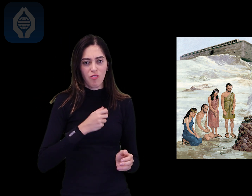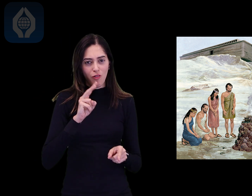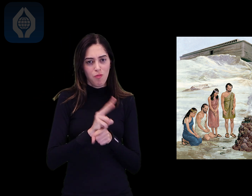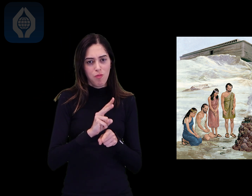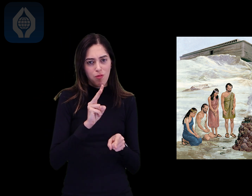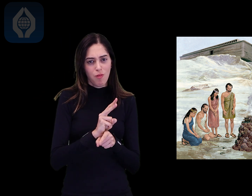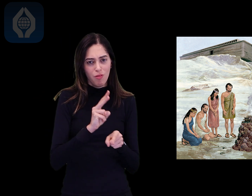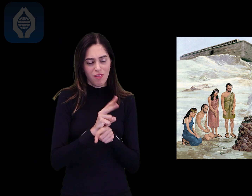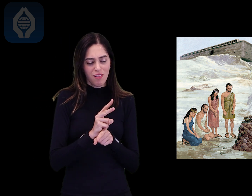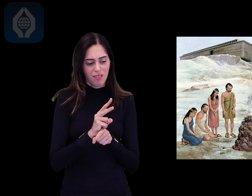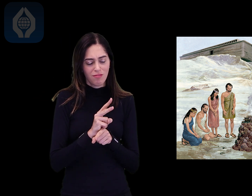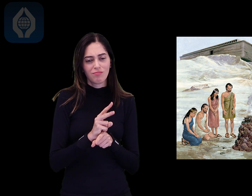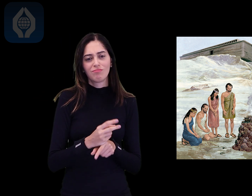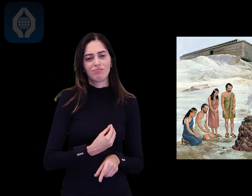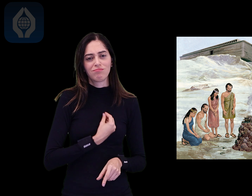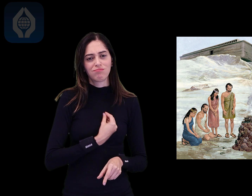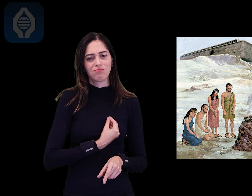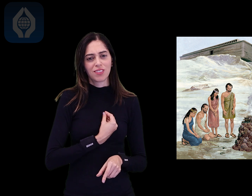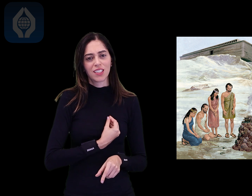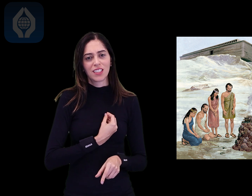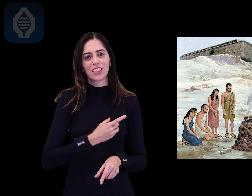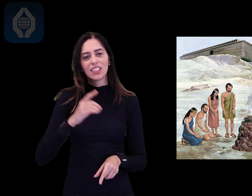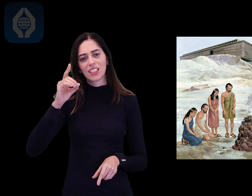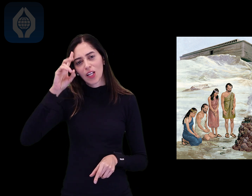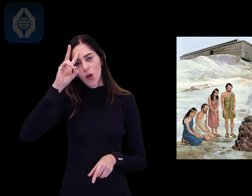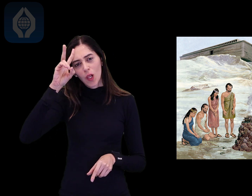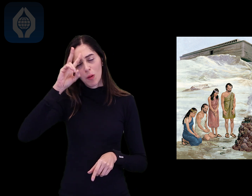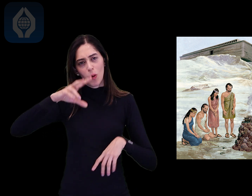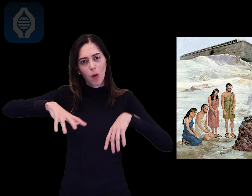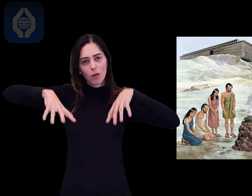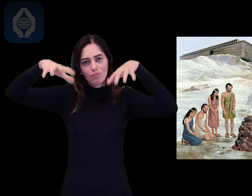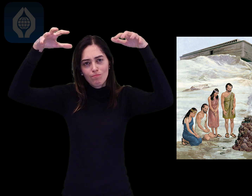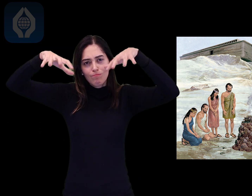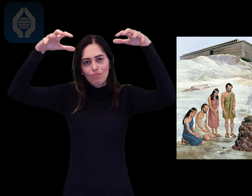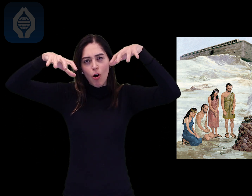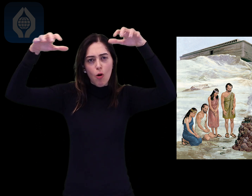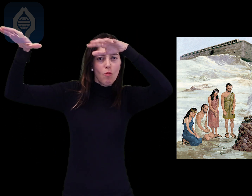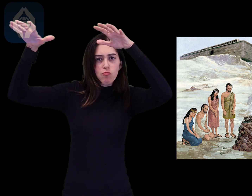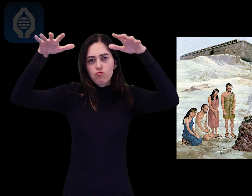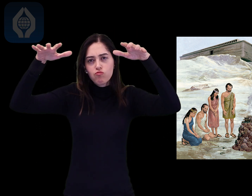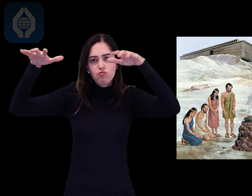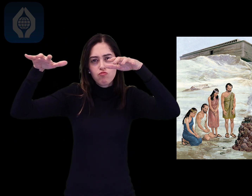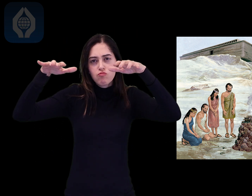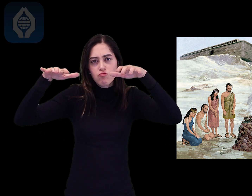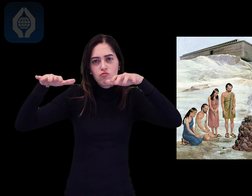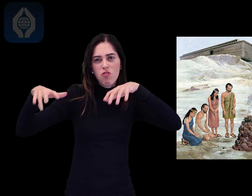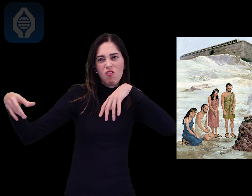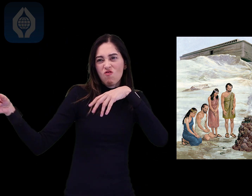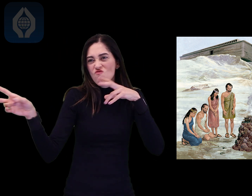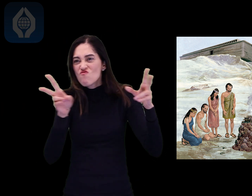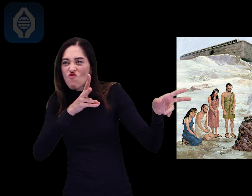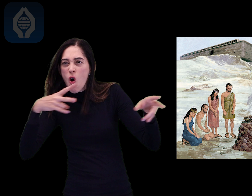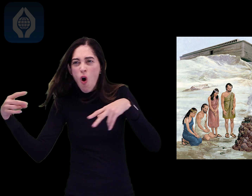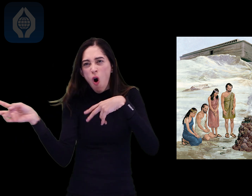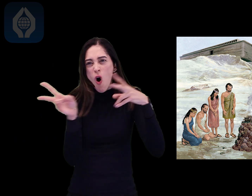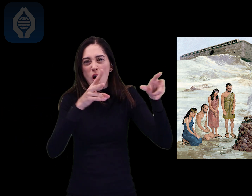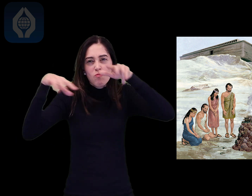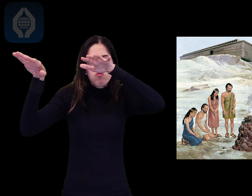Deus. Nenhum deles morreu. Deus se lembrou deles e fez cessar a chuva. Ele mandou um vento forte para secar a